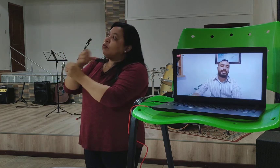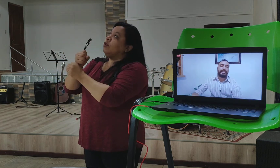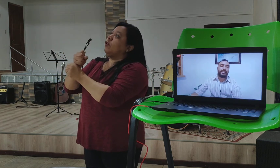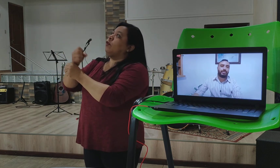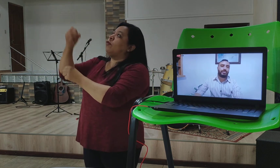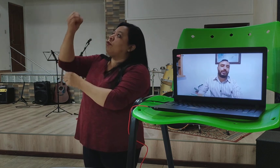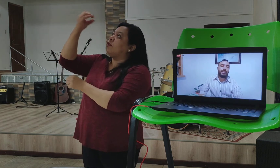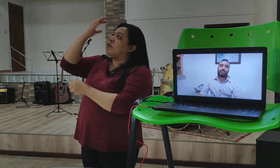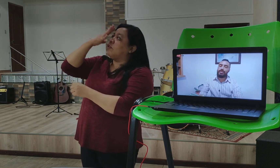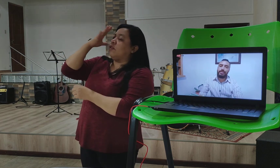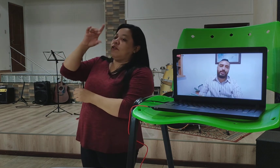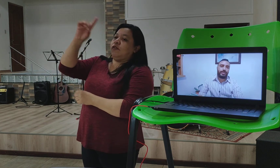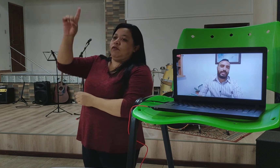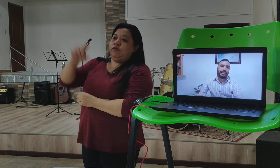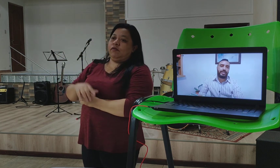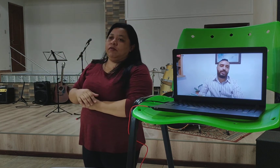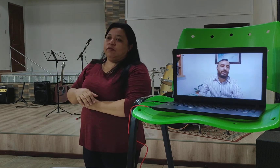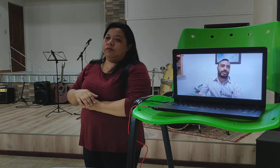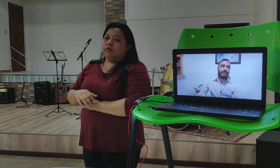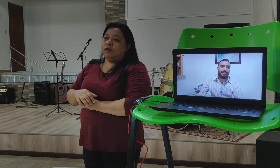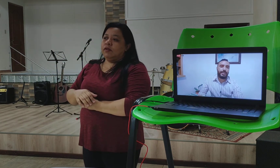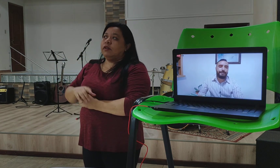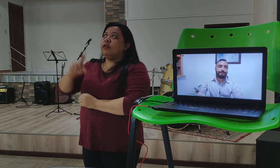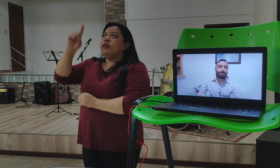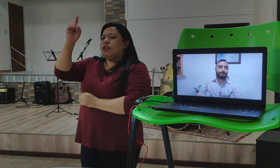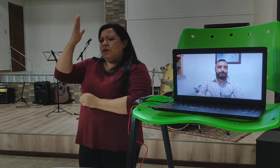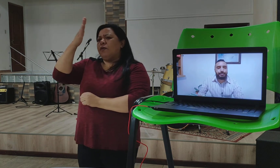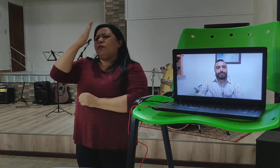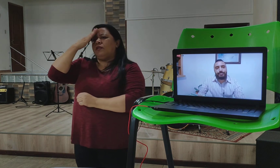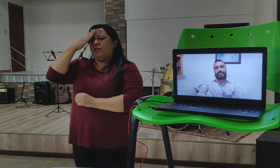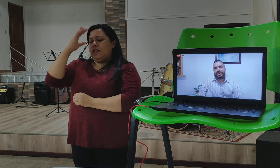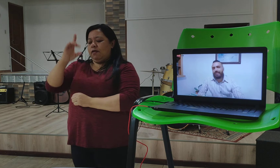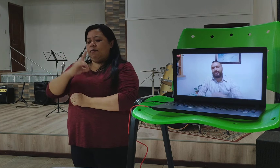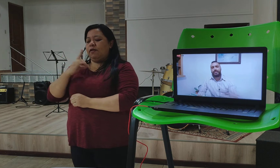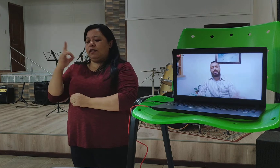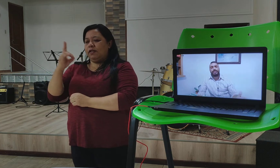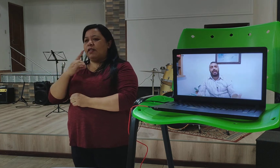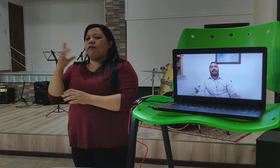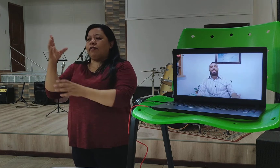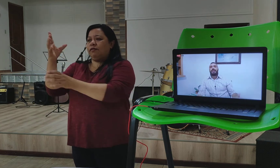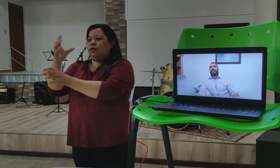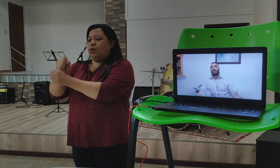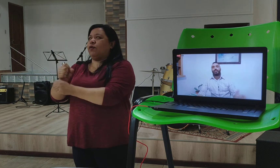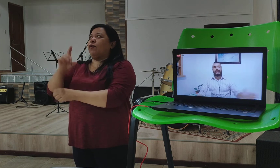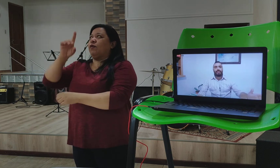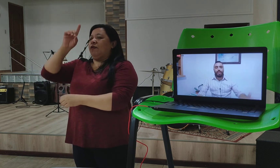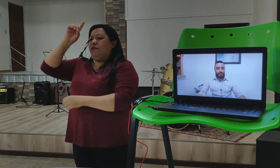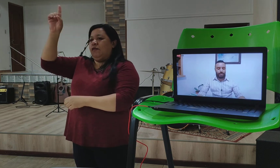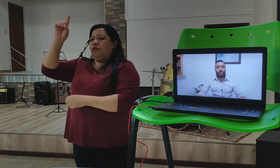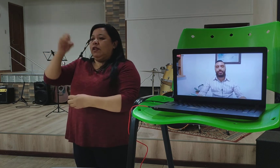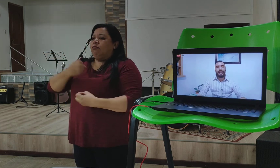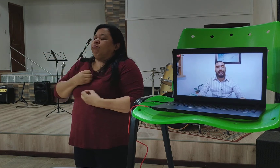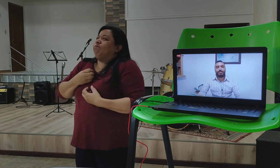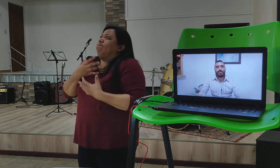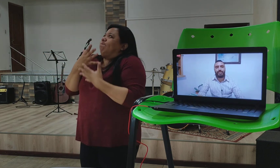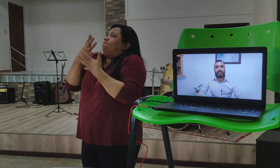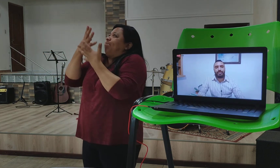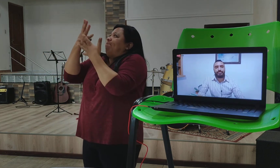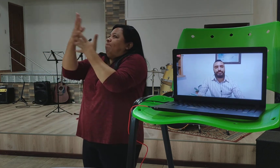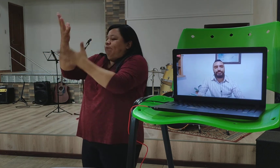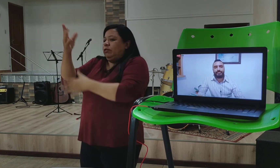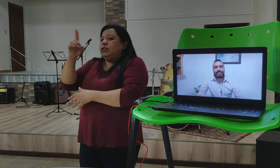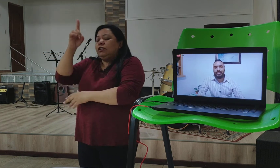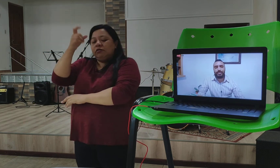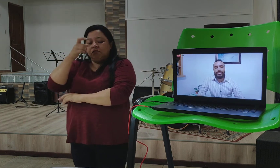tua graça. Queridos, isso não é uma coisa que Deus não sabia. Davi está contando aqui uma novidade para o